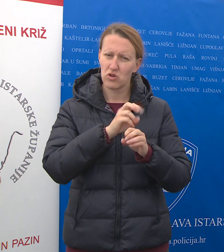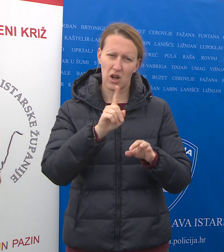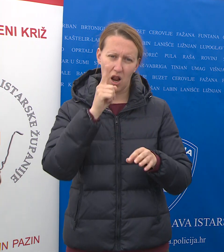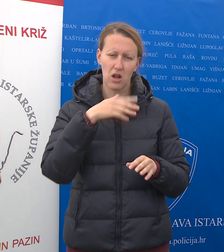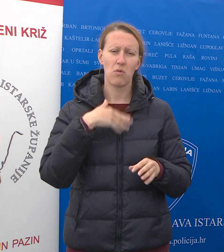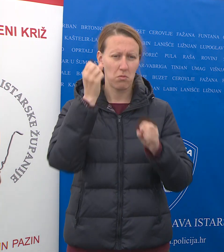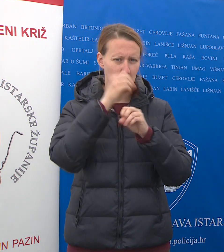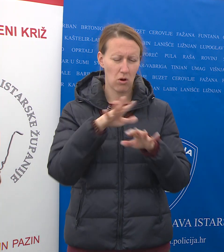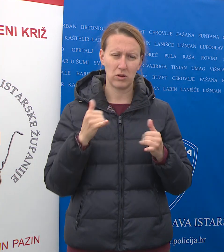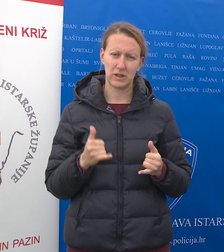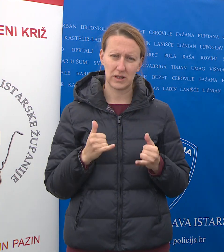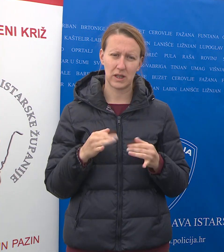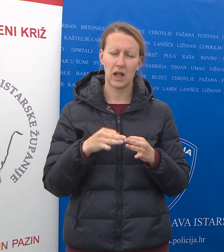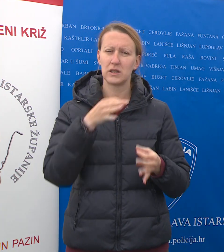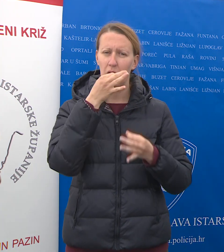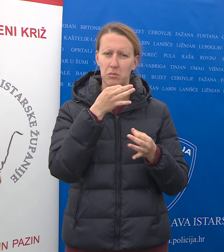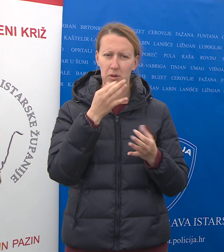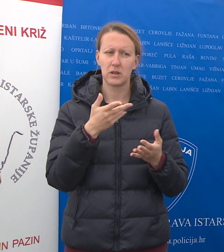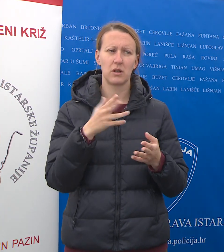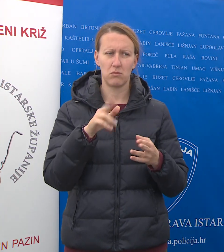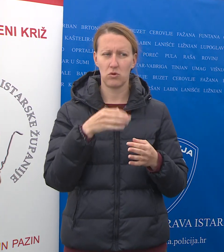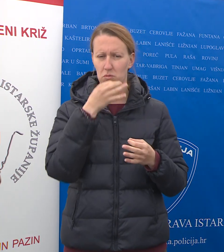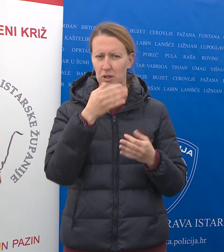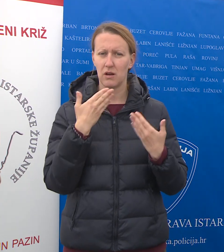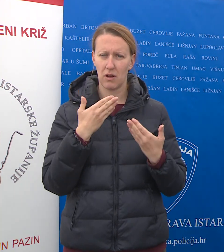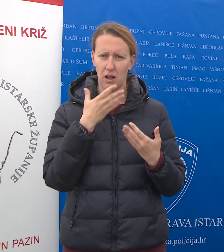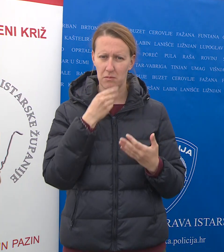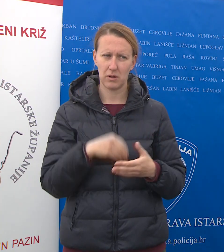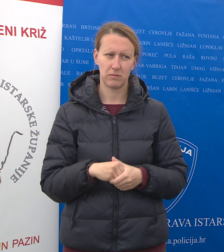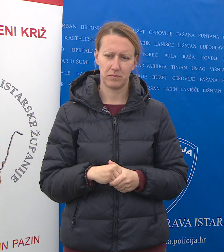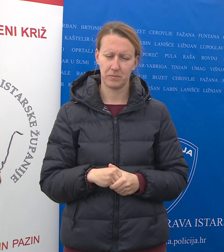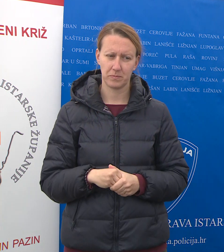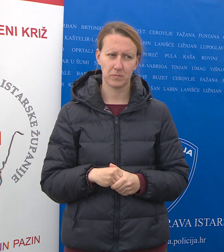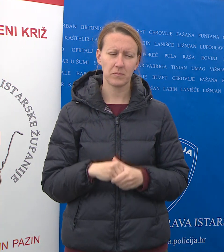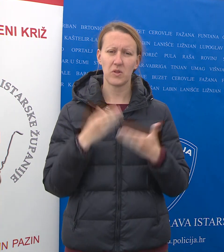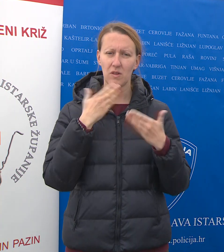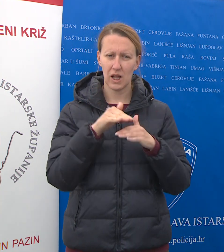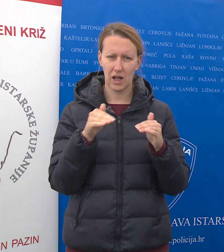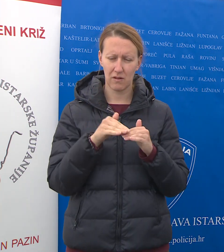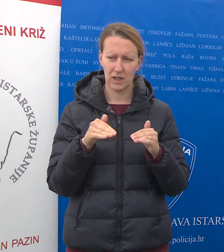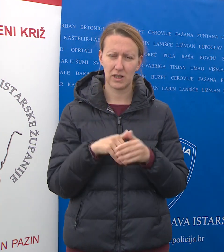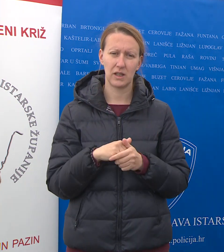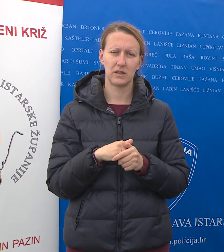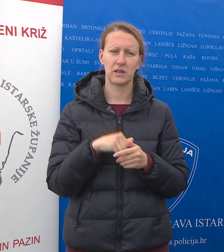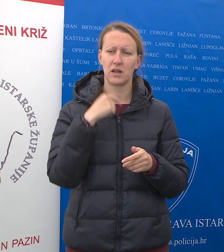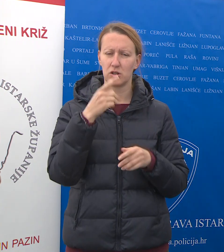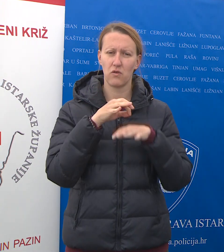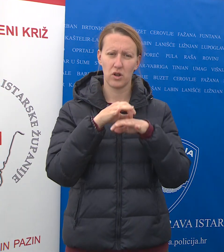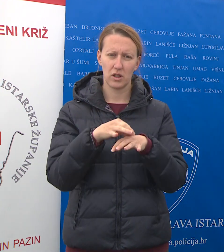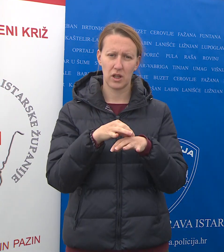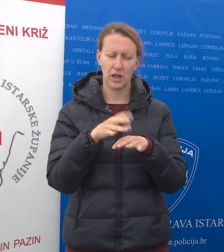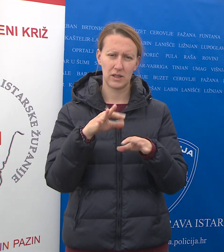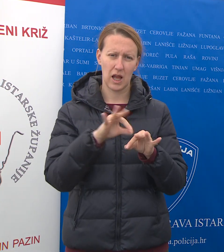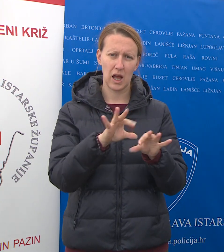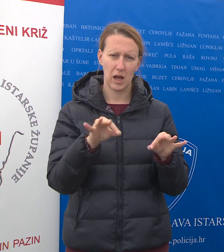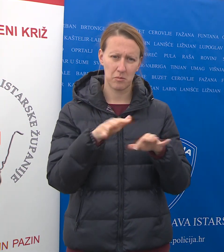bile moje poruke za sada, a za pitanja sam dostupna. Hvala lijepa. Hvala ravnateljici. Riječ bi dao voditeljici službe